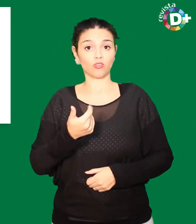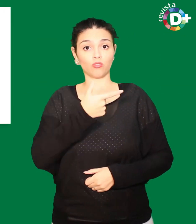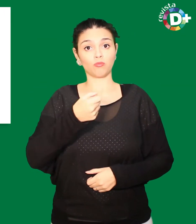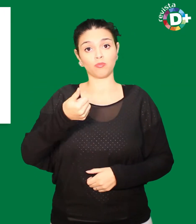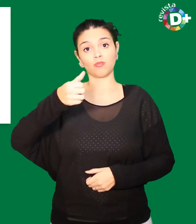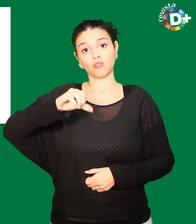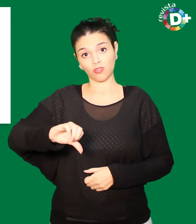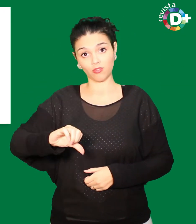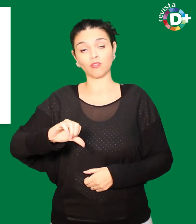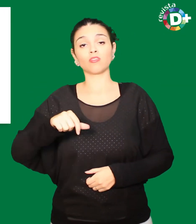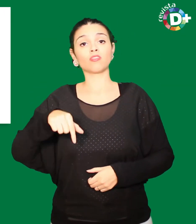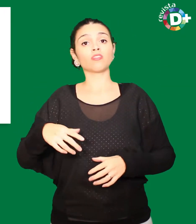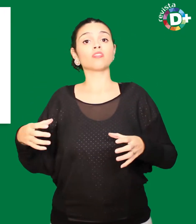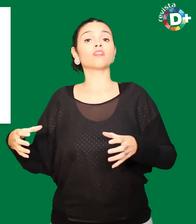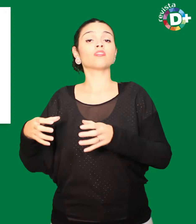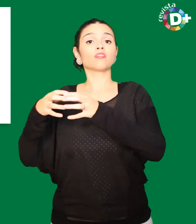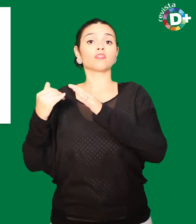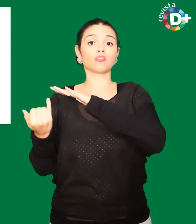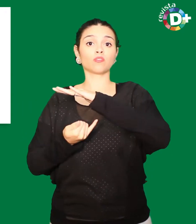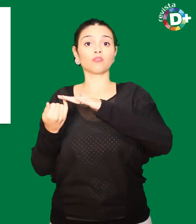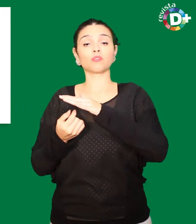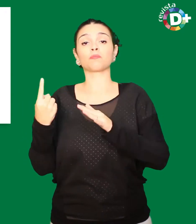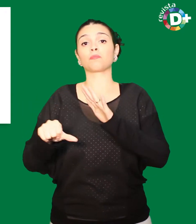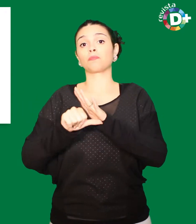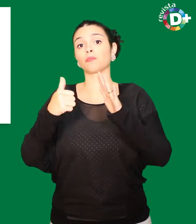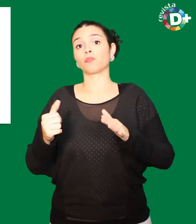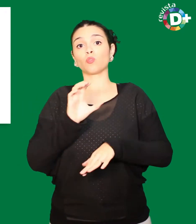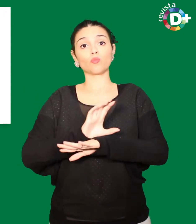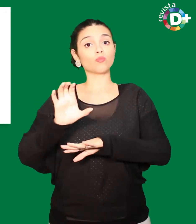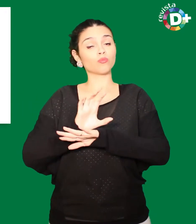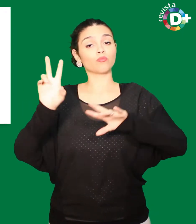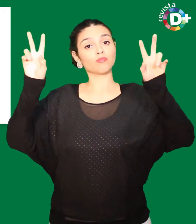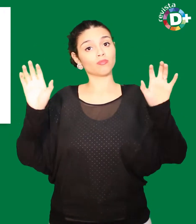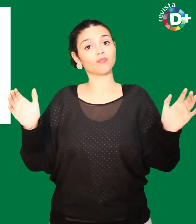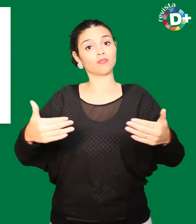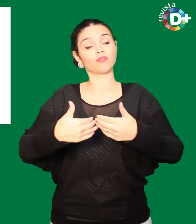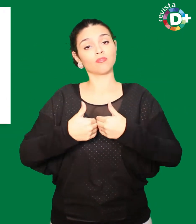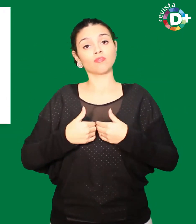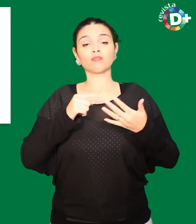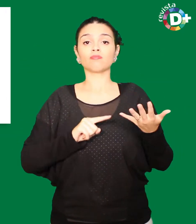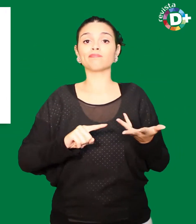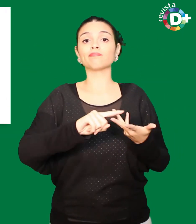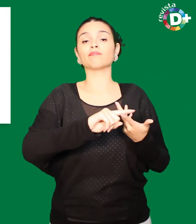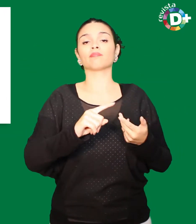19 de janeiro de 2019, a instituição iniciará o primeiro curso livre sobre autismo, diretrizes clínicas